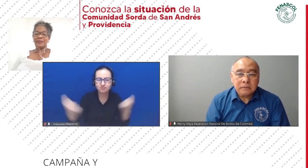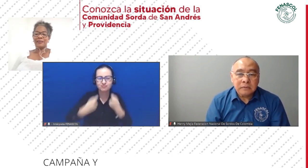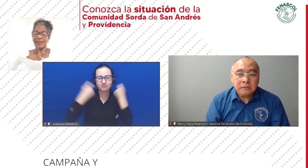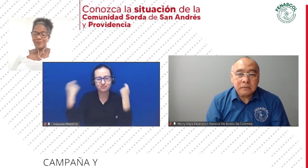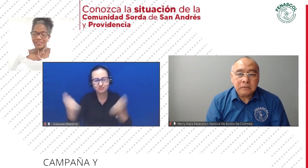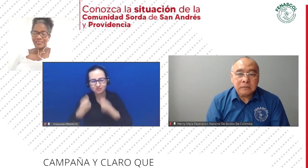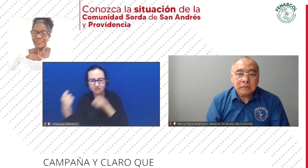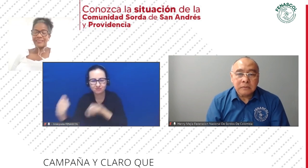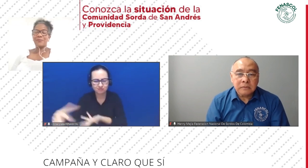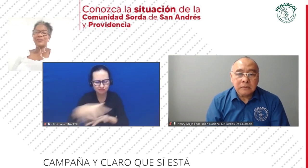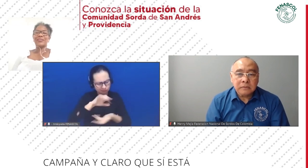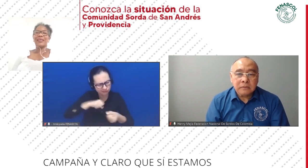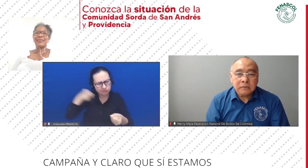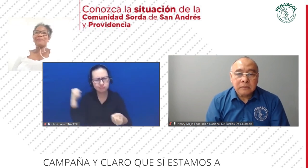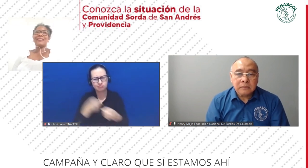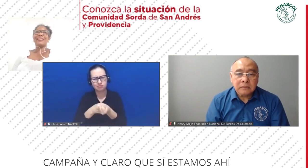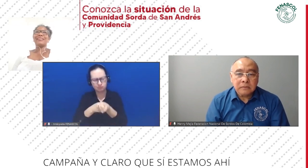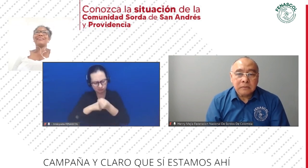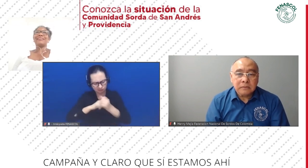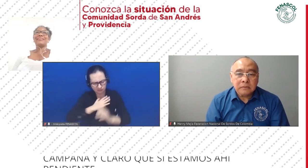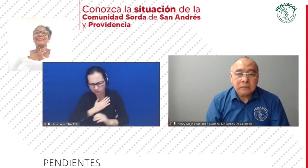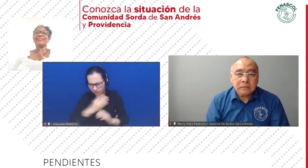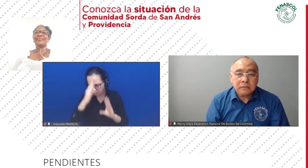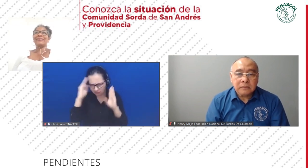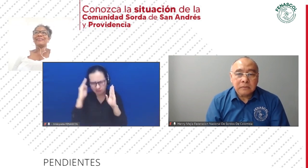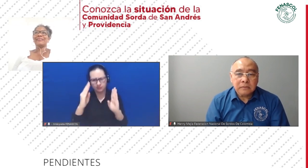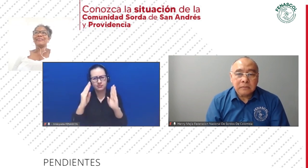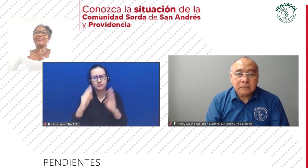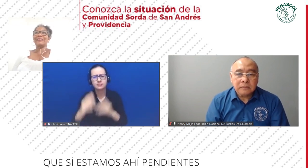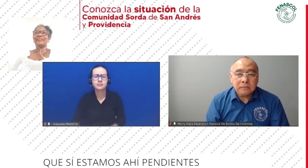claro que si estamos ahí pendientes